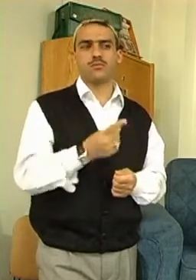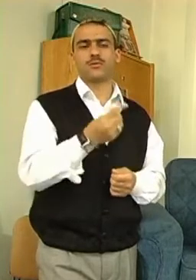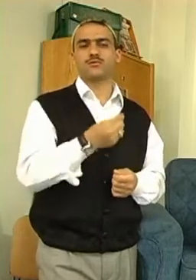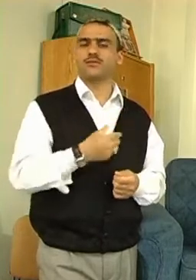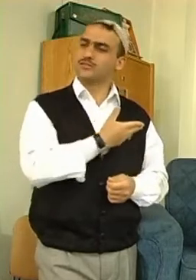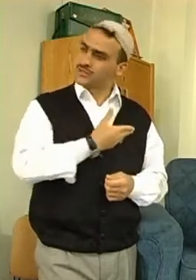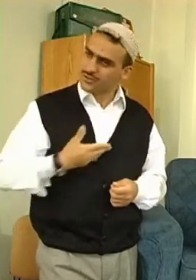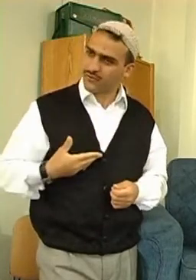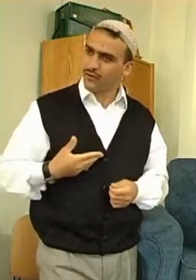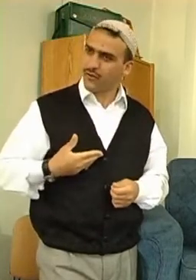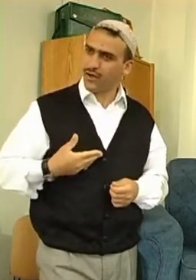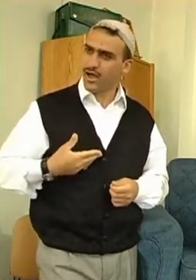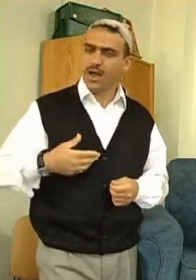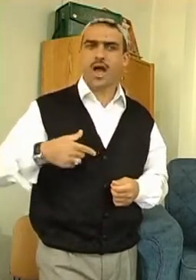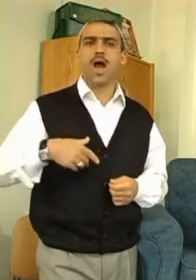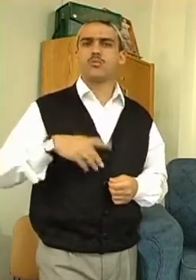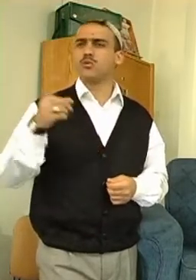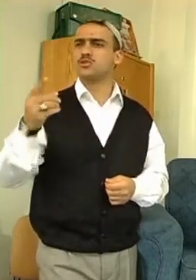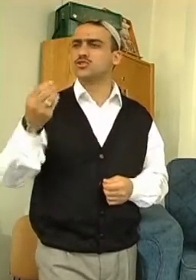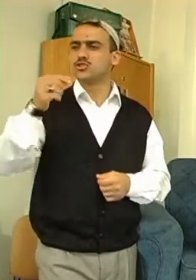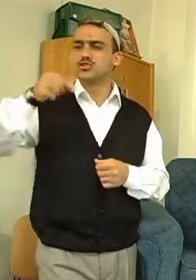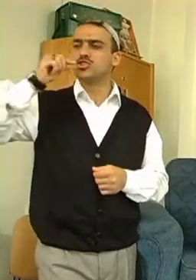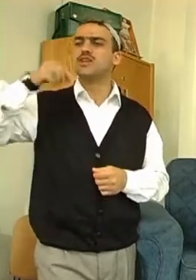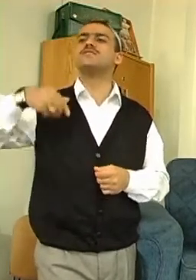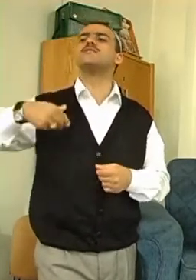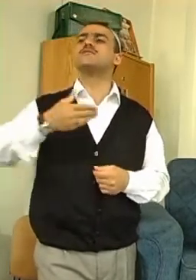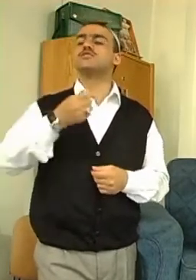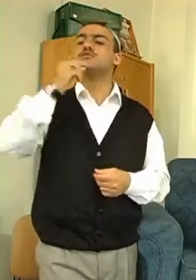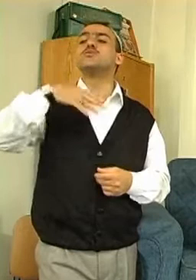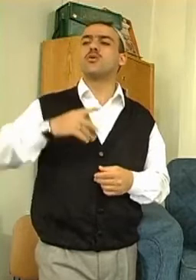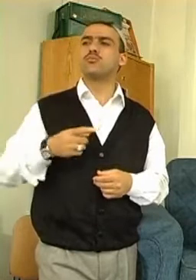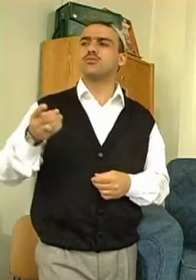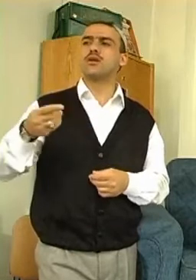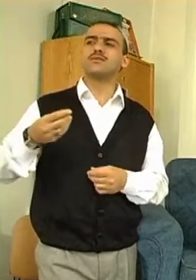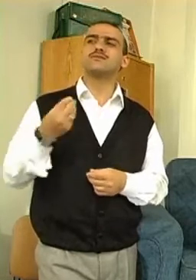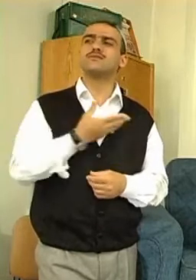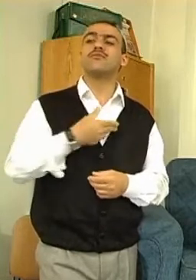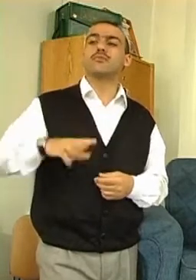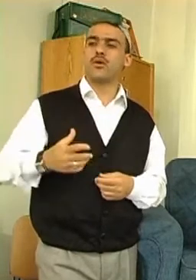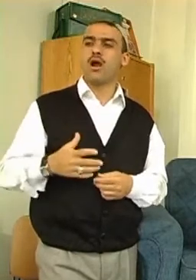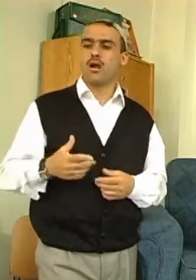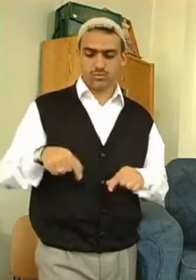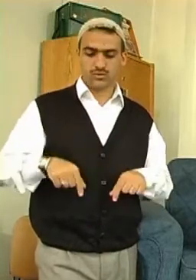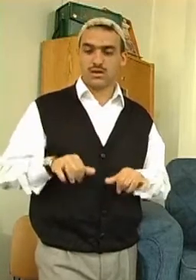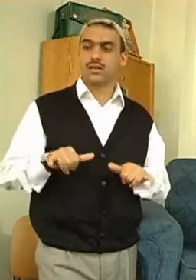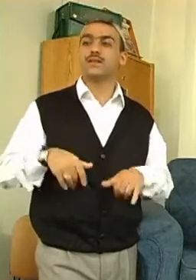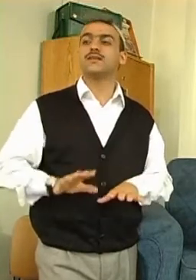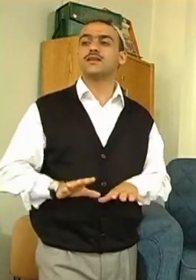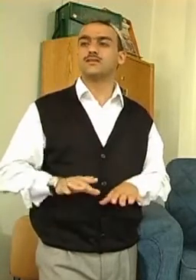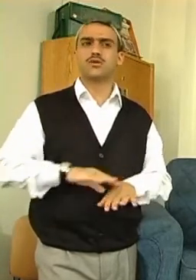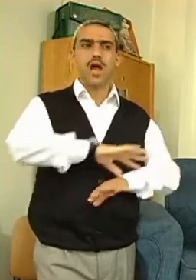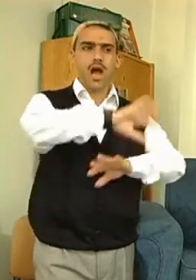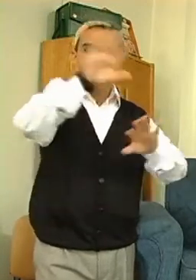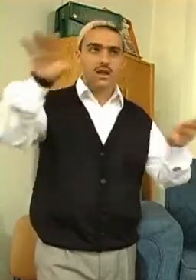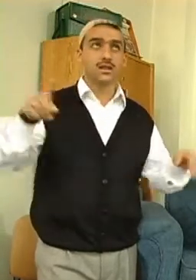Evet. Evet. Eğer kaba demirciler çarşısına gidilse 5 kuruşluk bir demir